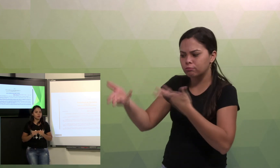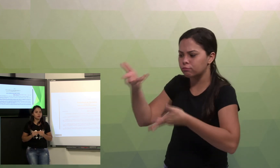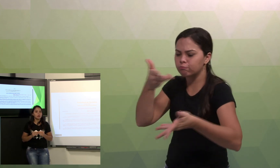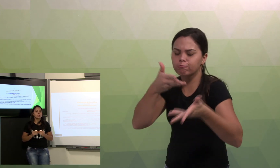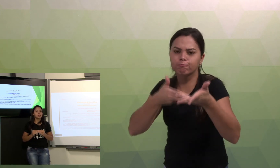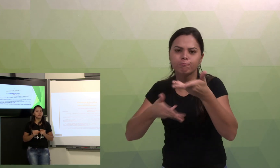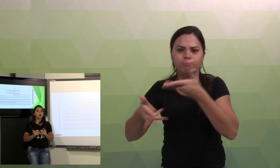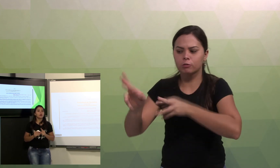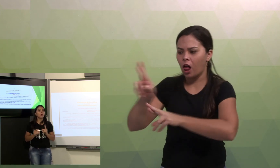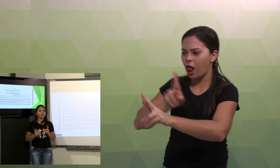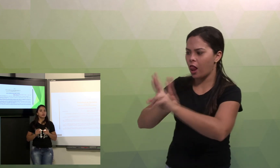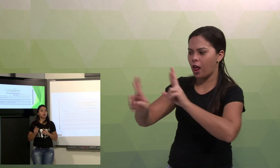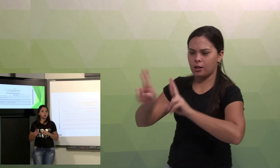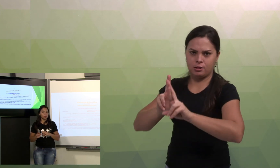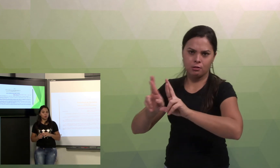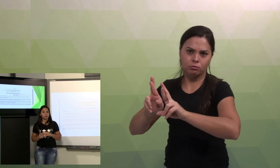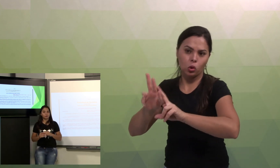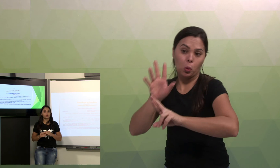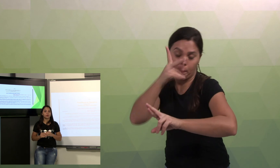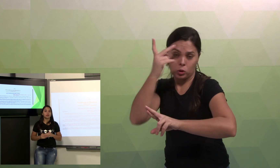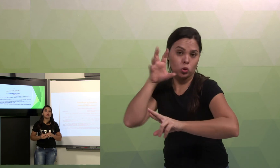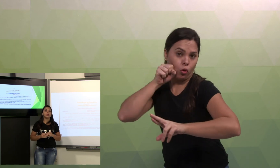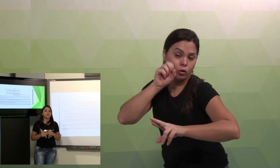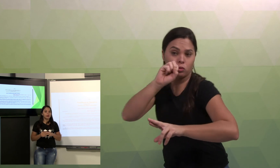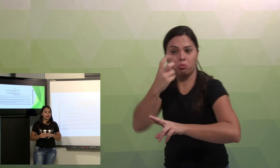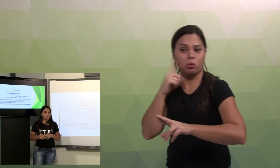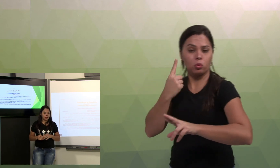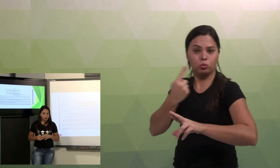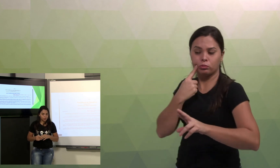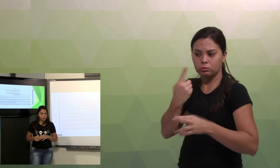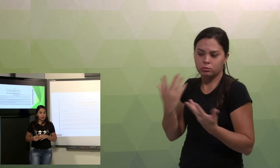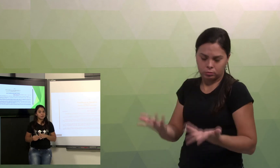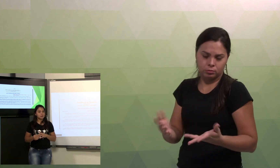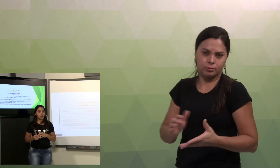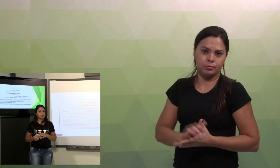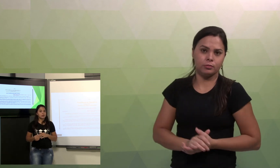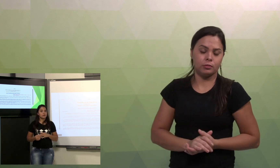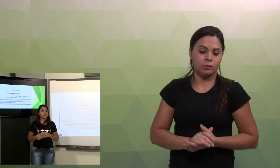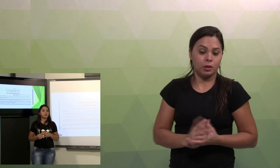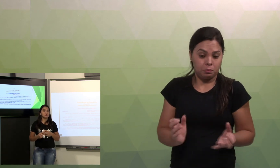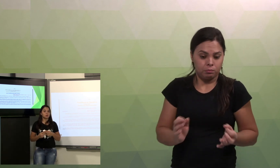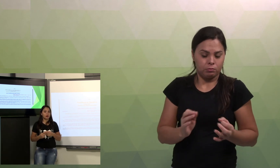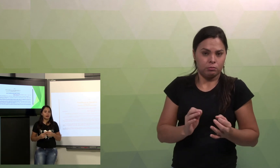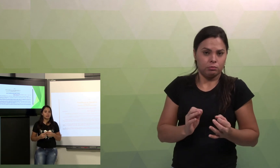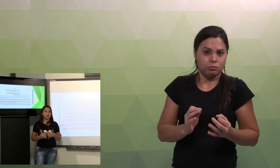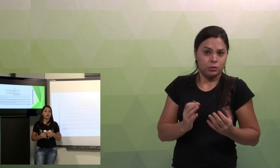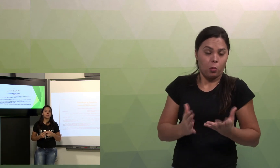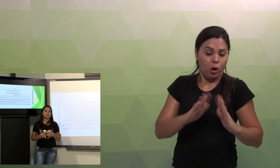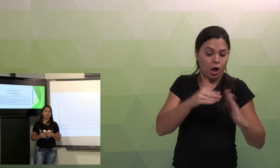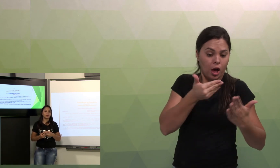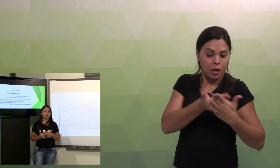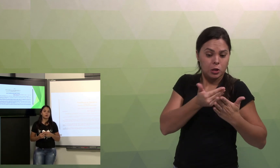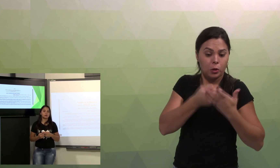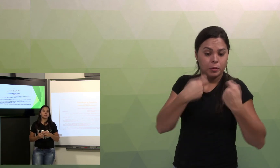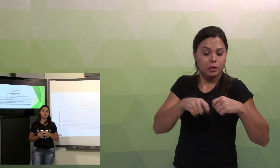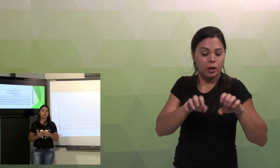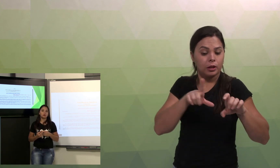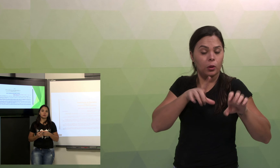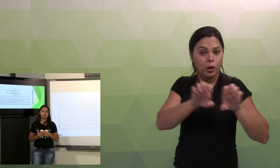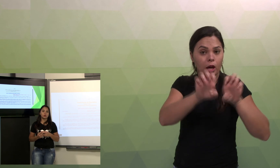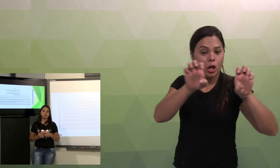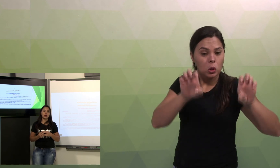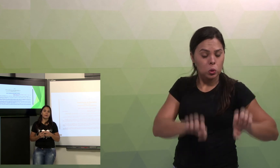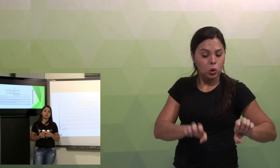outros indivíduos, sendo ele ouvinte ou surdo. Finalizando, as escolas devem ser estruturadas para que os professores